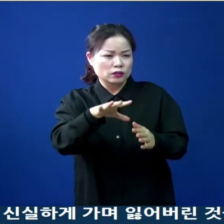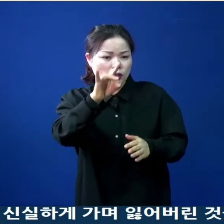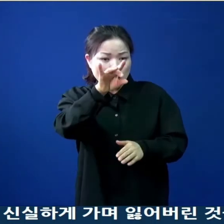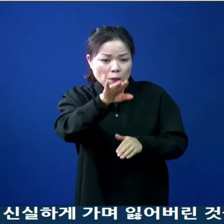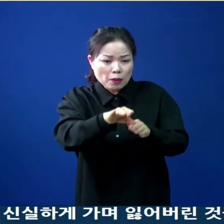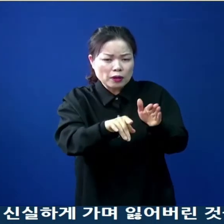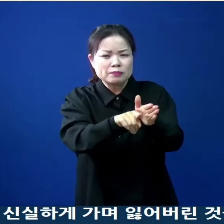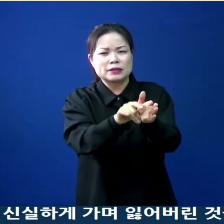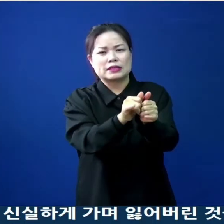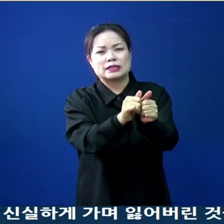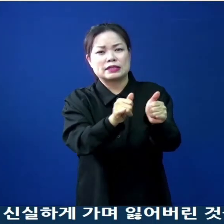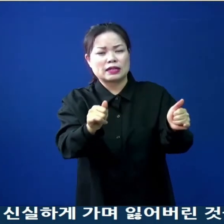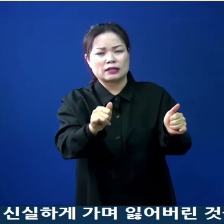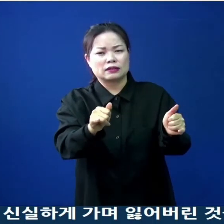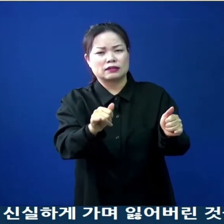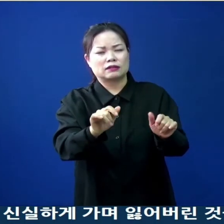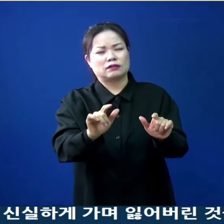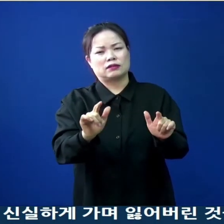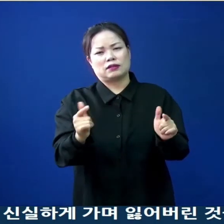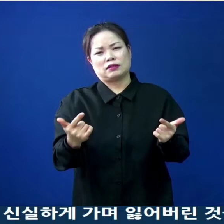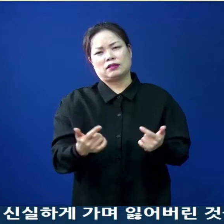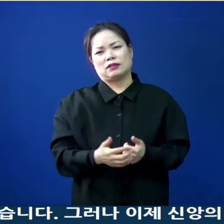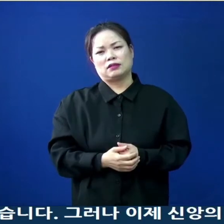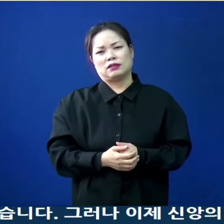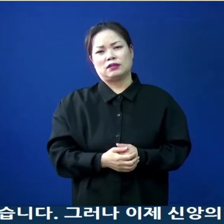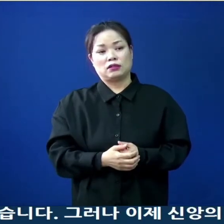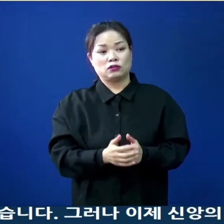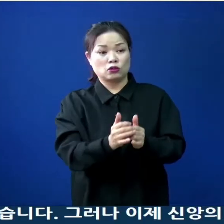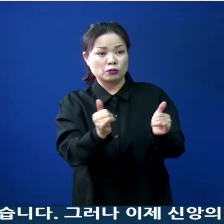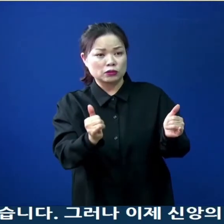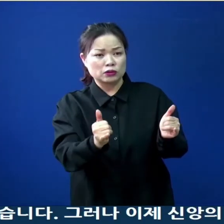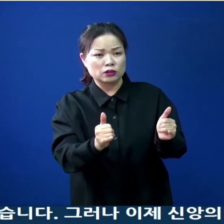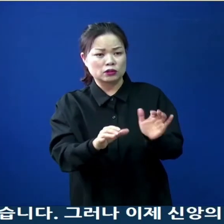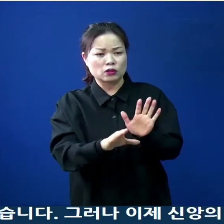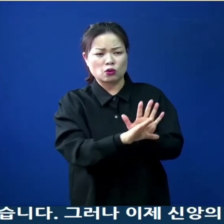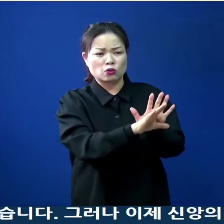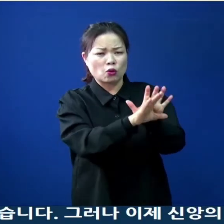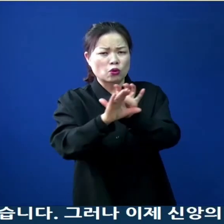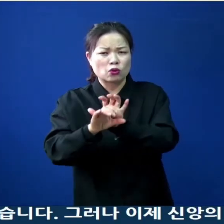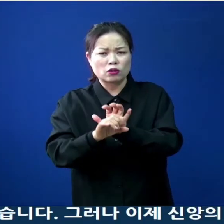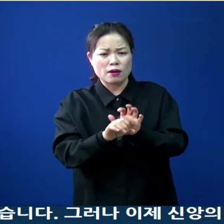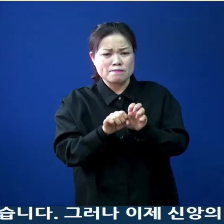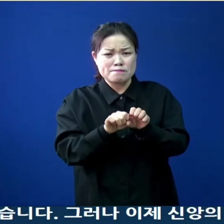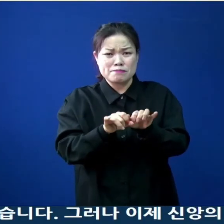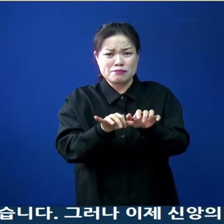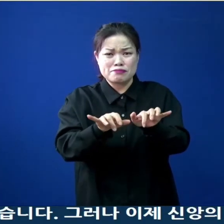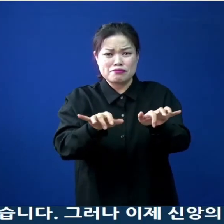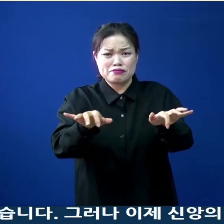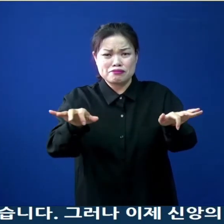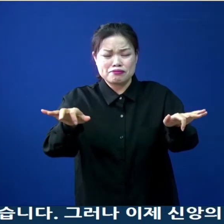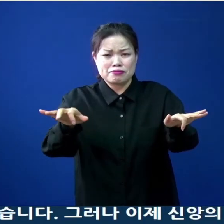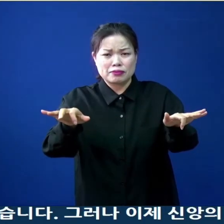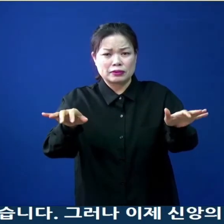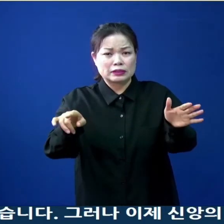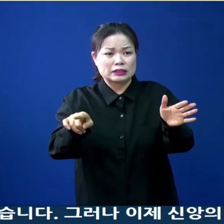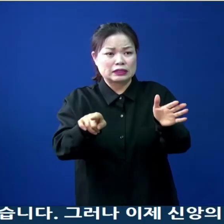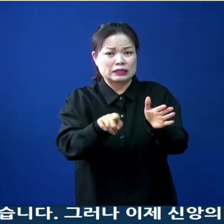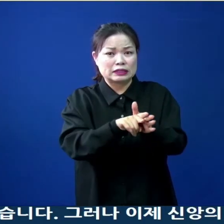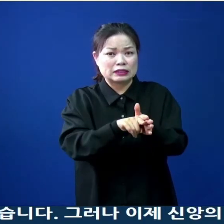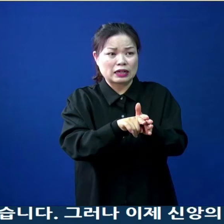내딛은 초신자들에게는 그렇지 않습니다. 그런 분들에게 이 코로나 바이러스는 신앙을